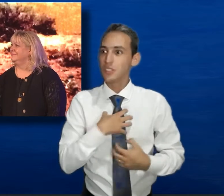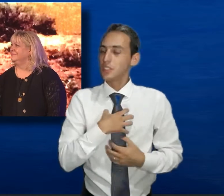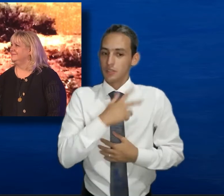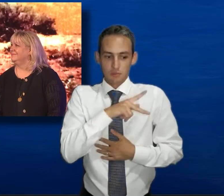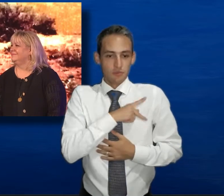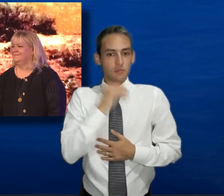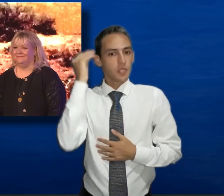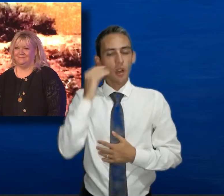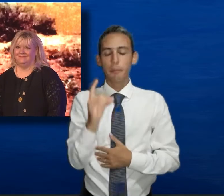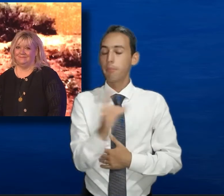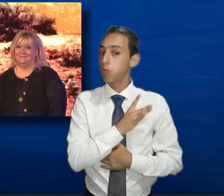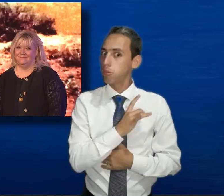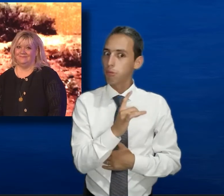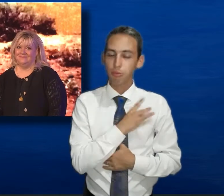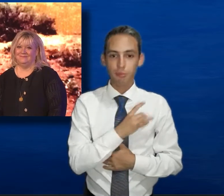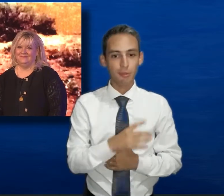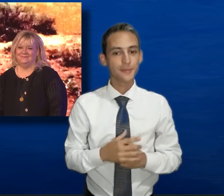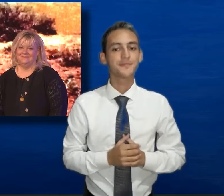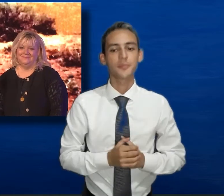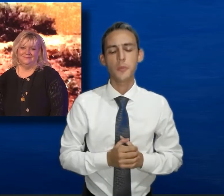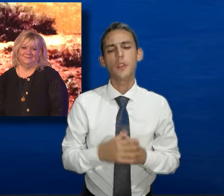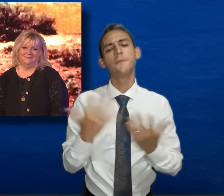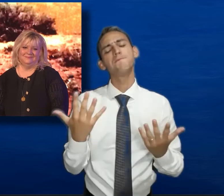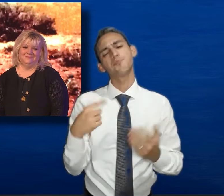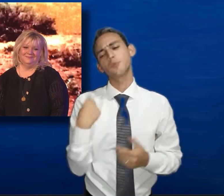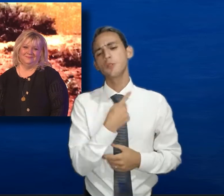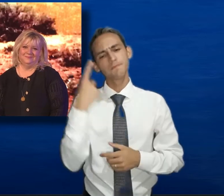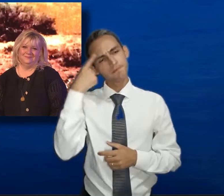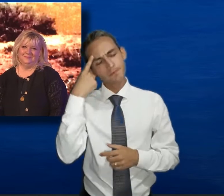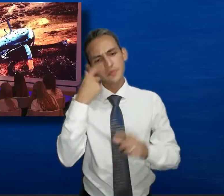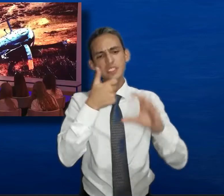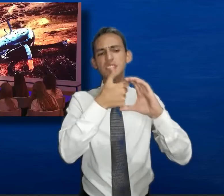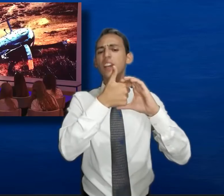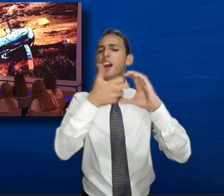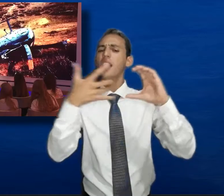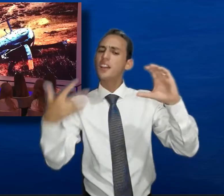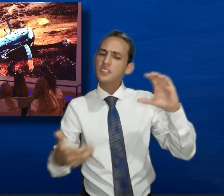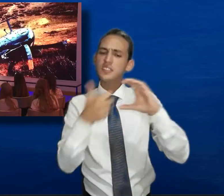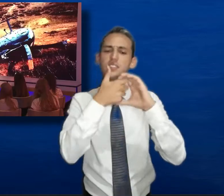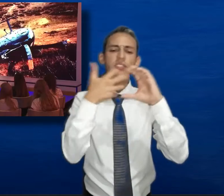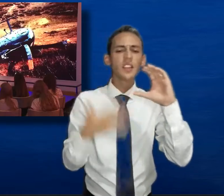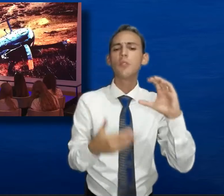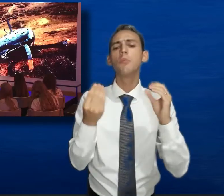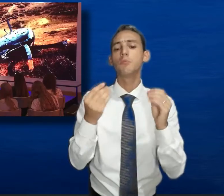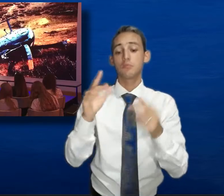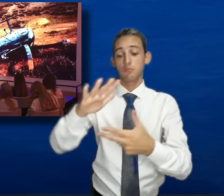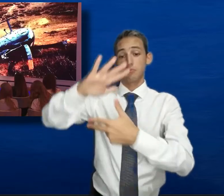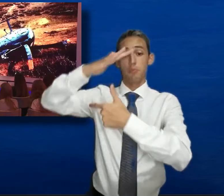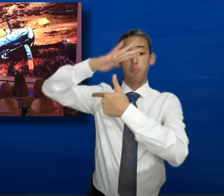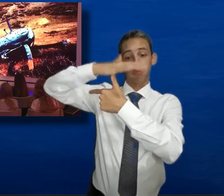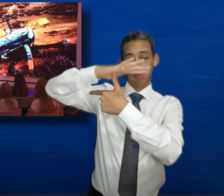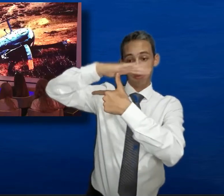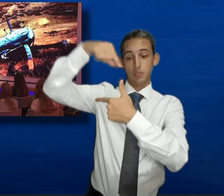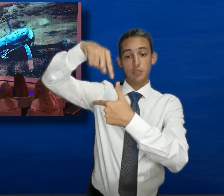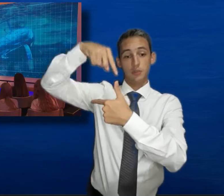esses elementos funcionam em equilíbrio, isso pode ser estimulante, mas caso contrário é horrível. Então vamos analisar esses